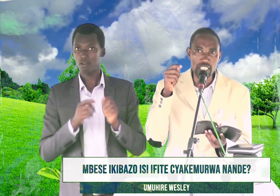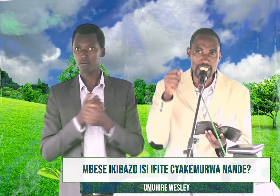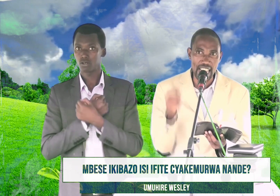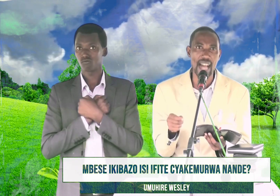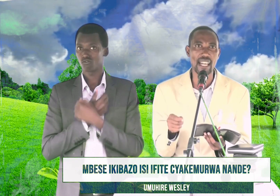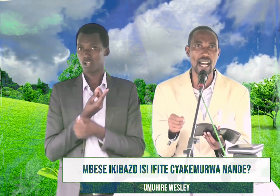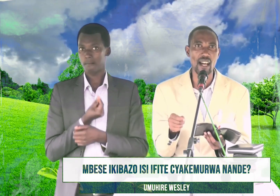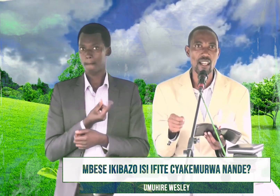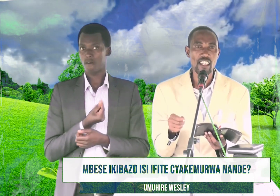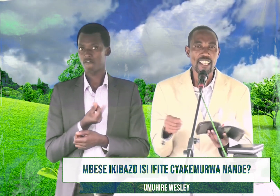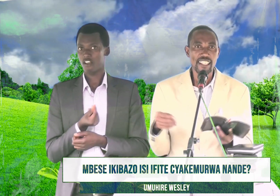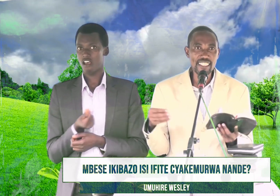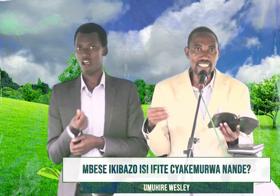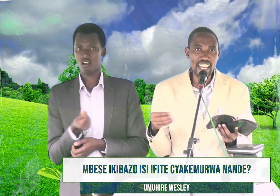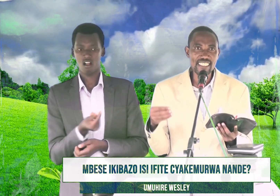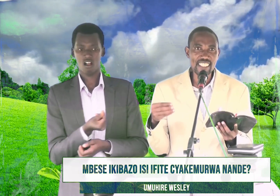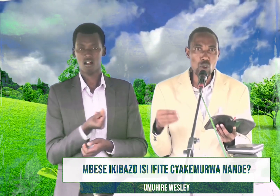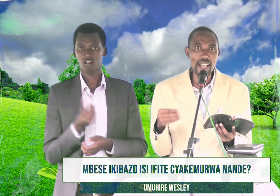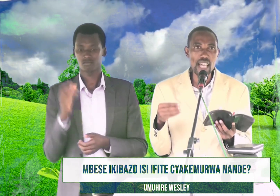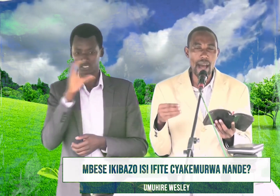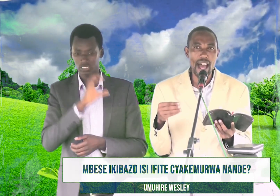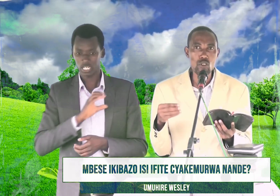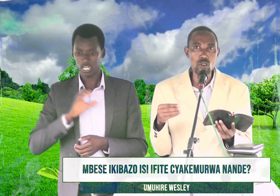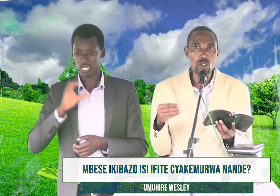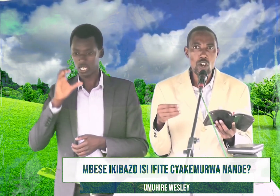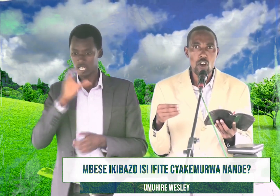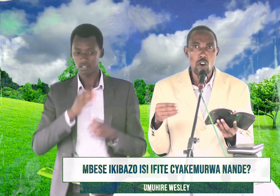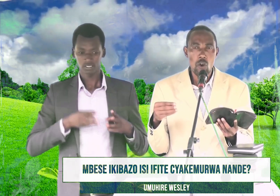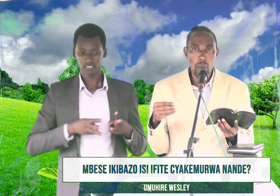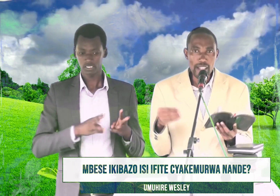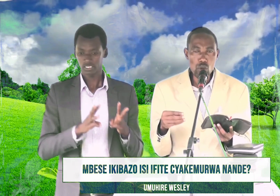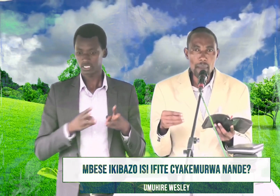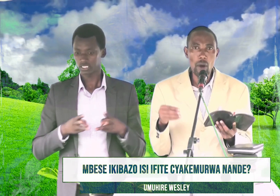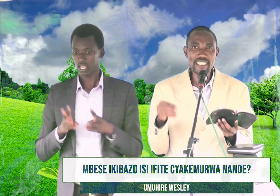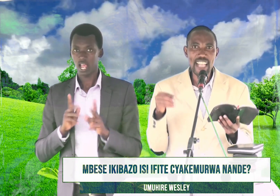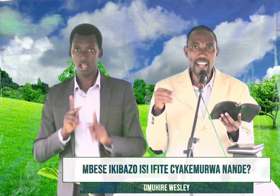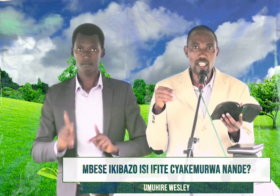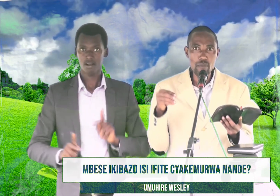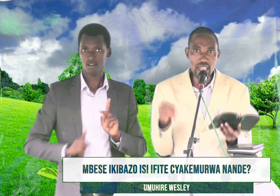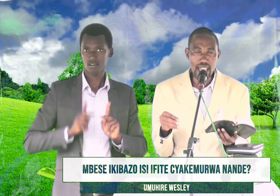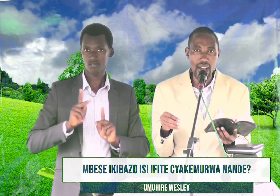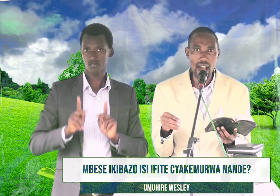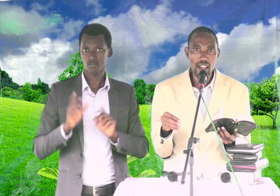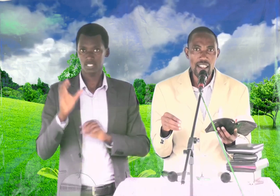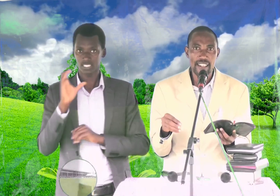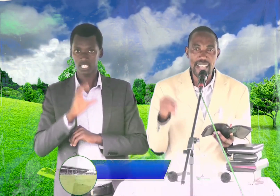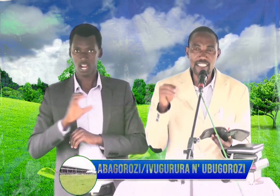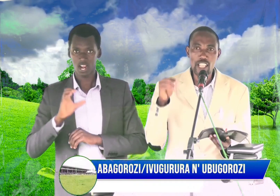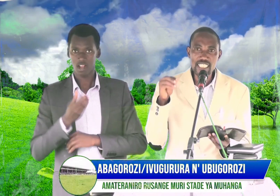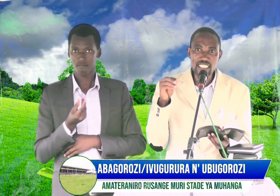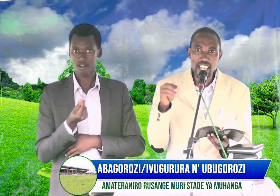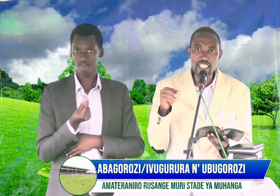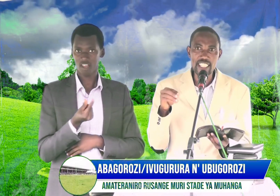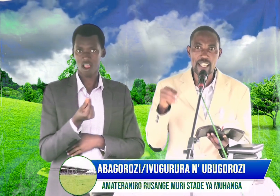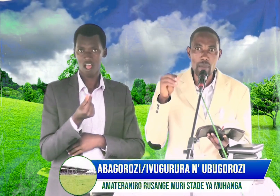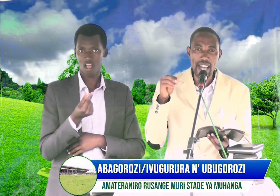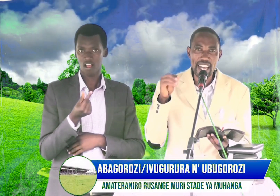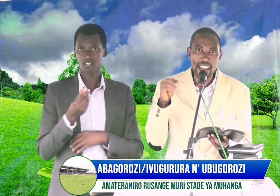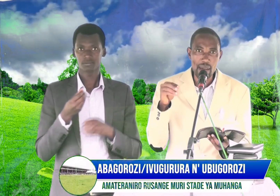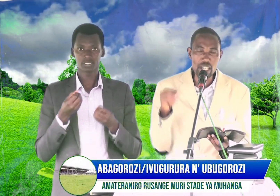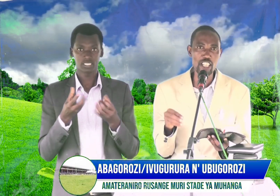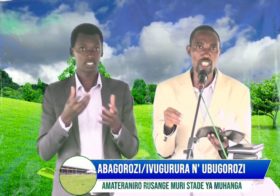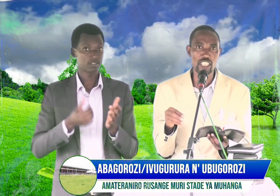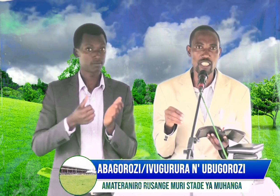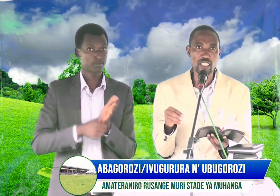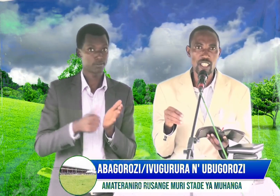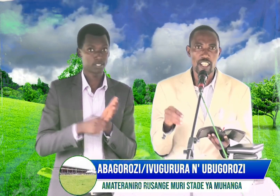no kuzishaka. Inzira zinyuranye abantu banyuramo bashaka impiya nazo ziteje